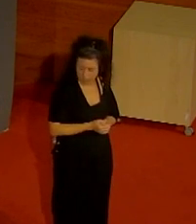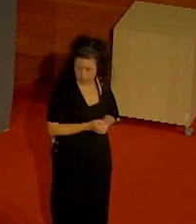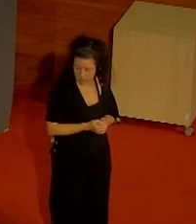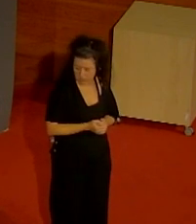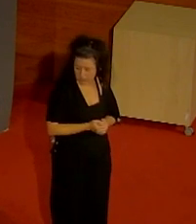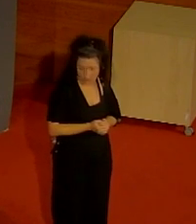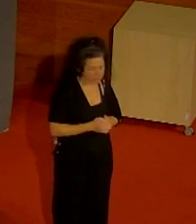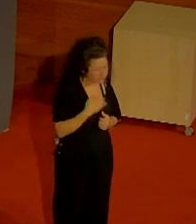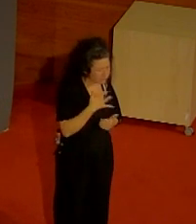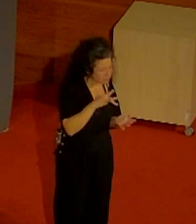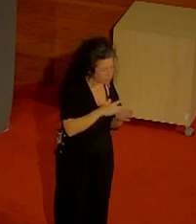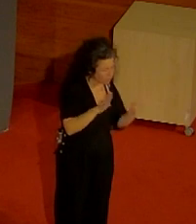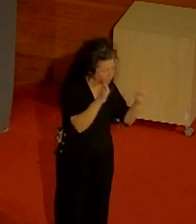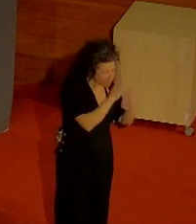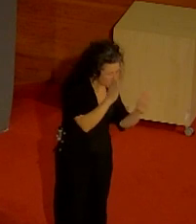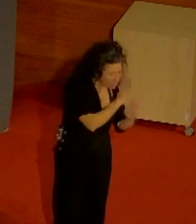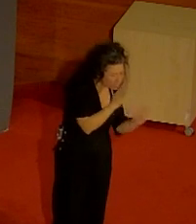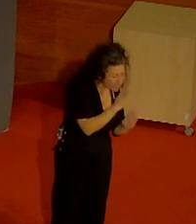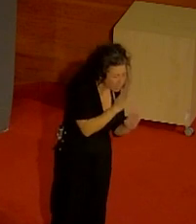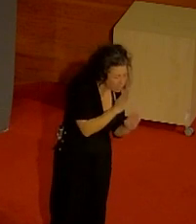¿Se están escondiendo? ¿Vale?